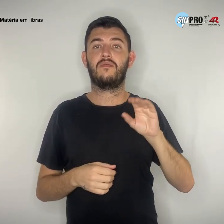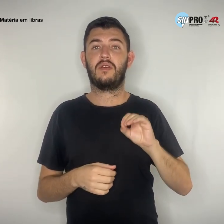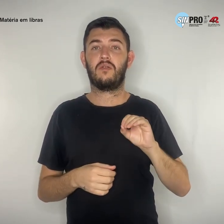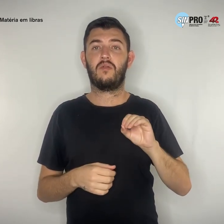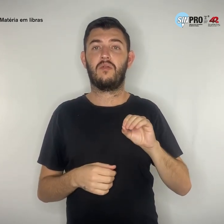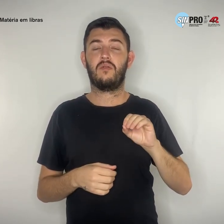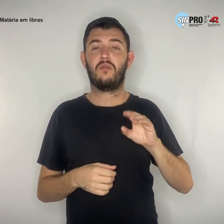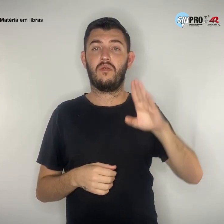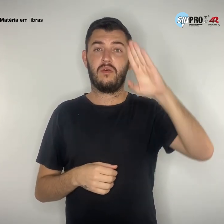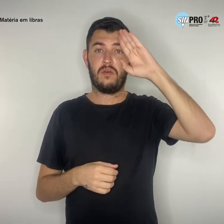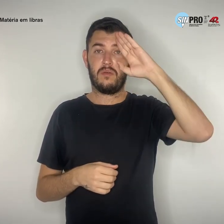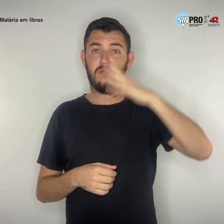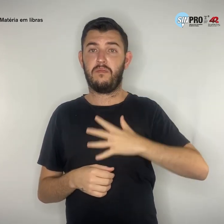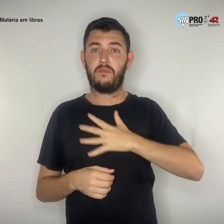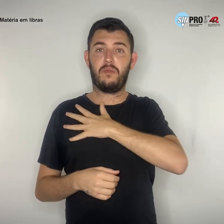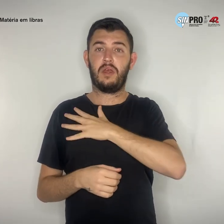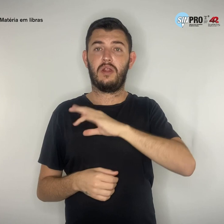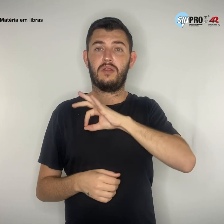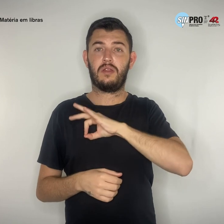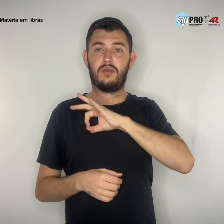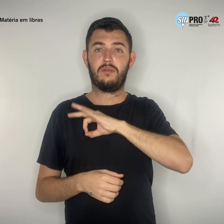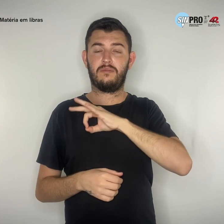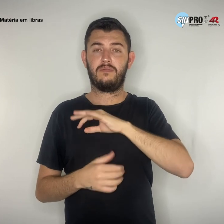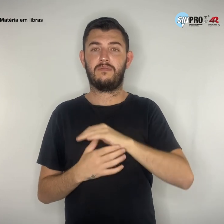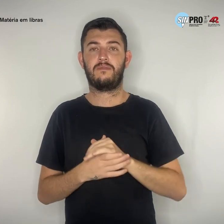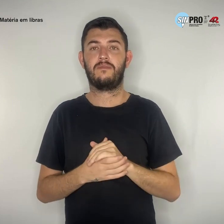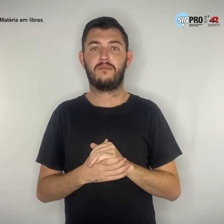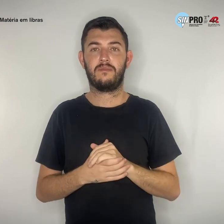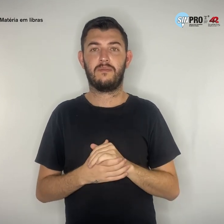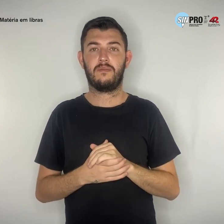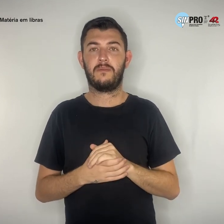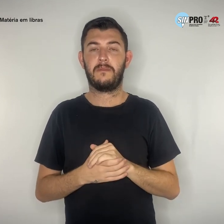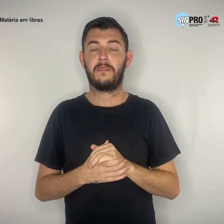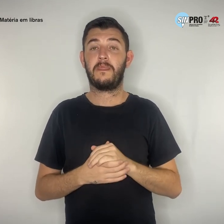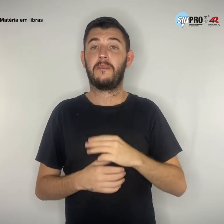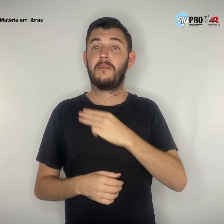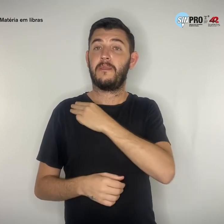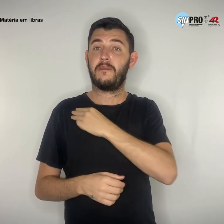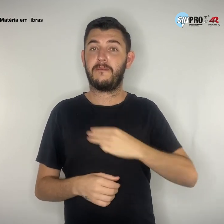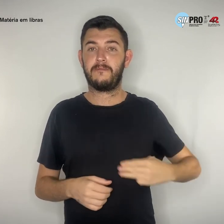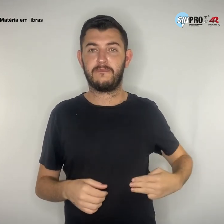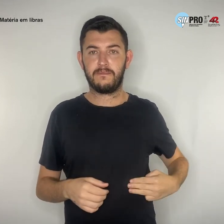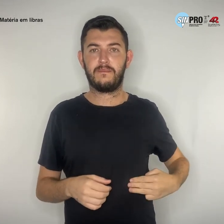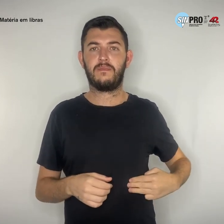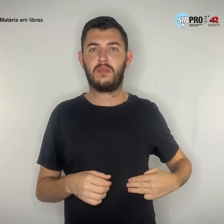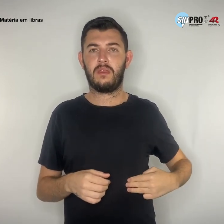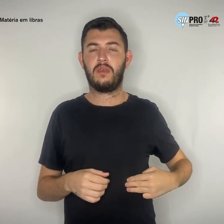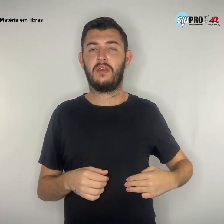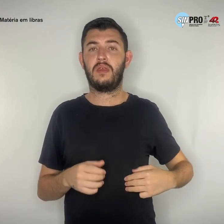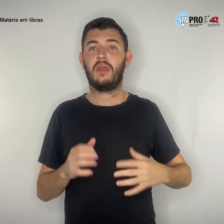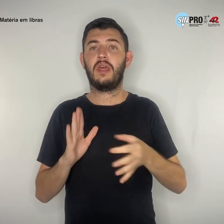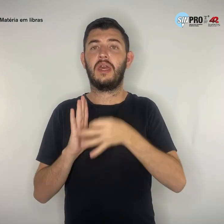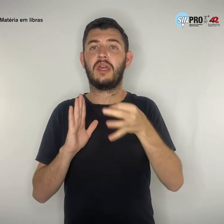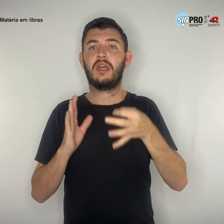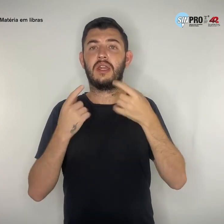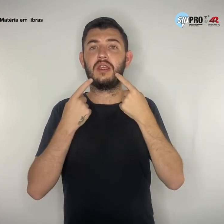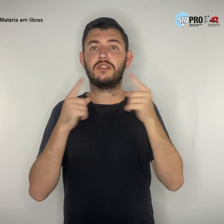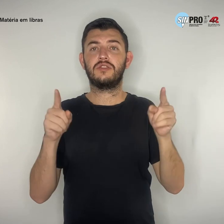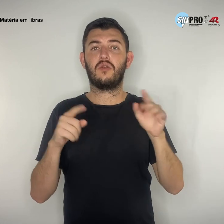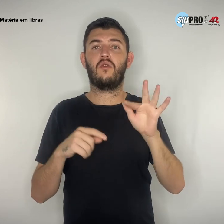às escolas cívico-militares, o ministro criticou o fato desse programa ter sido criado